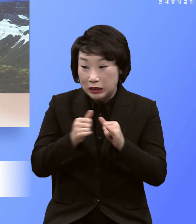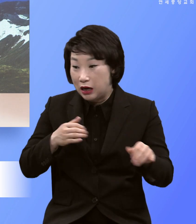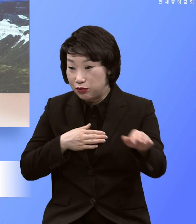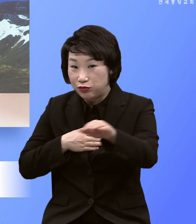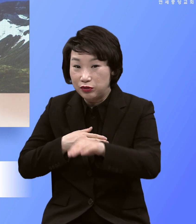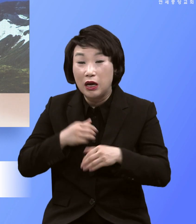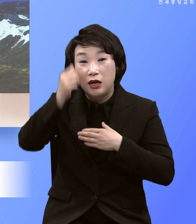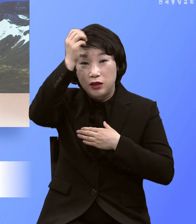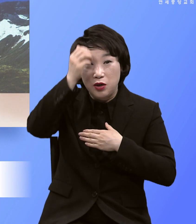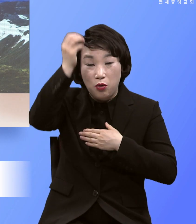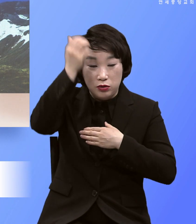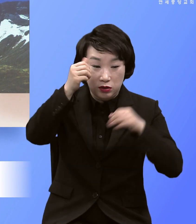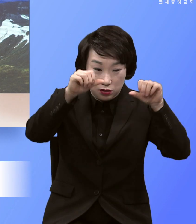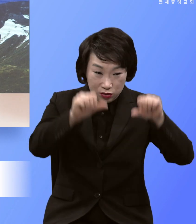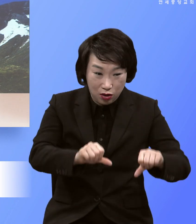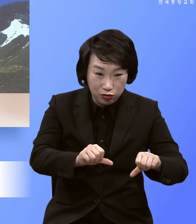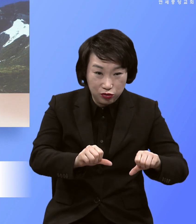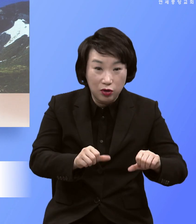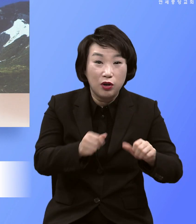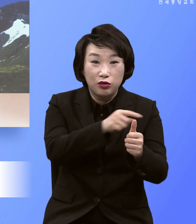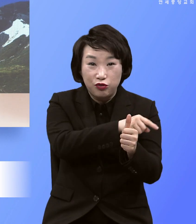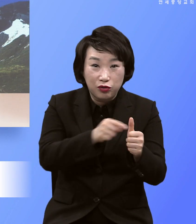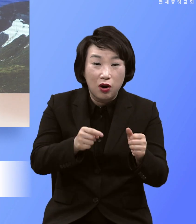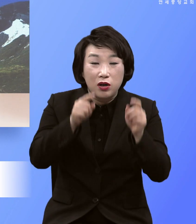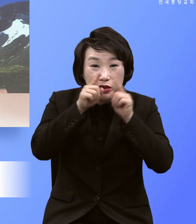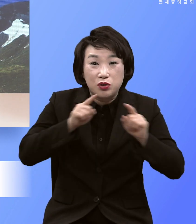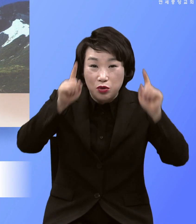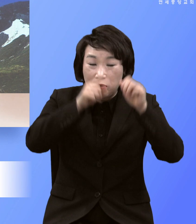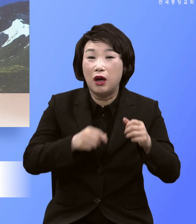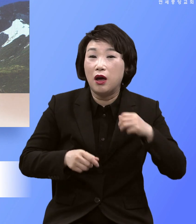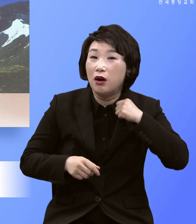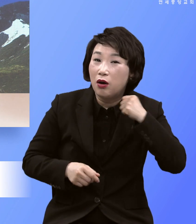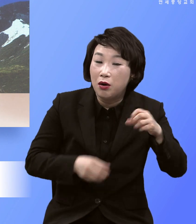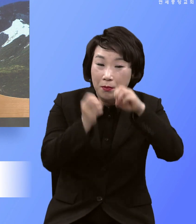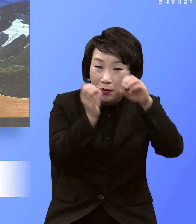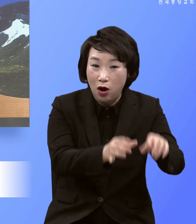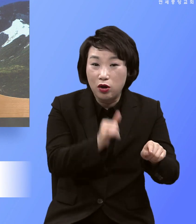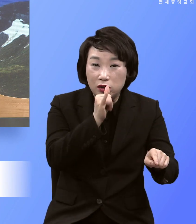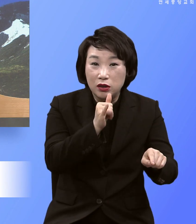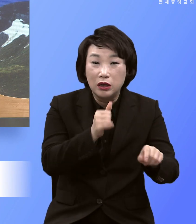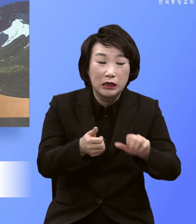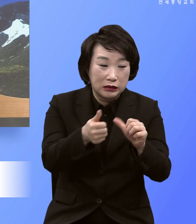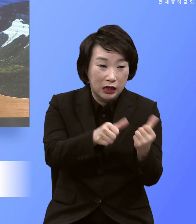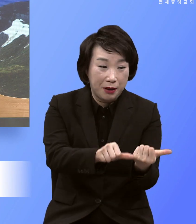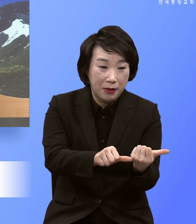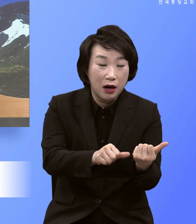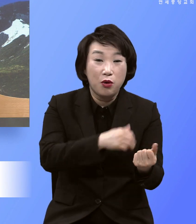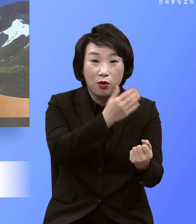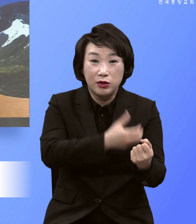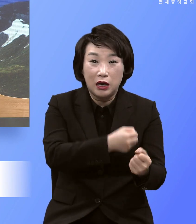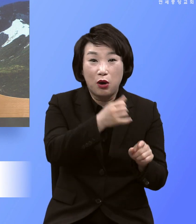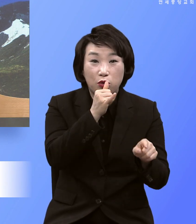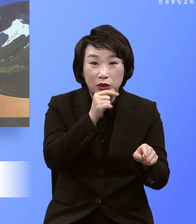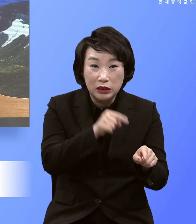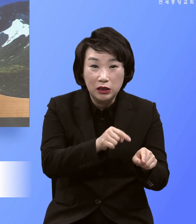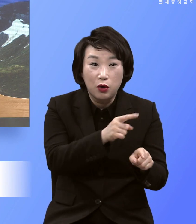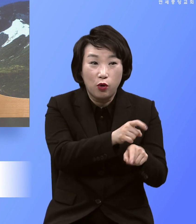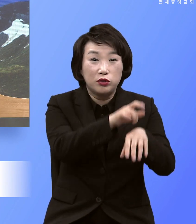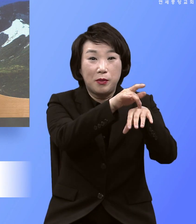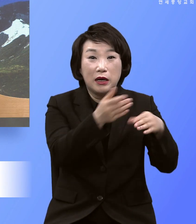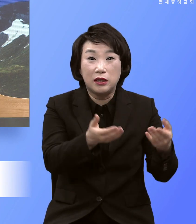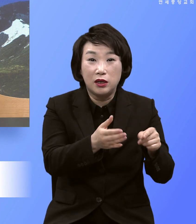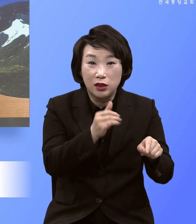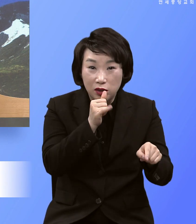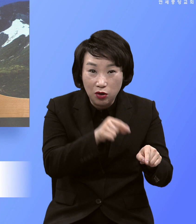인간의 영혼을 저주하고 죽여서 지옥에 넣는 이는 사망 권세자인